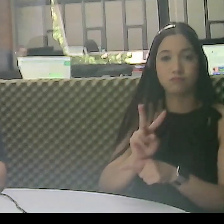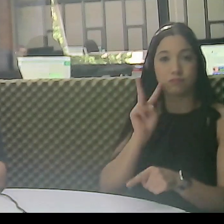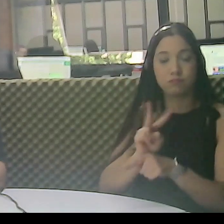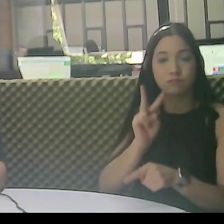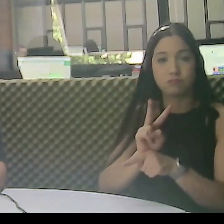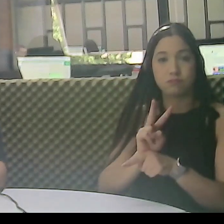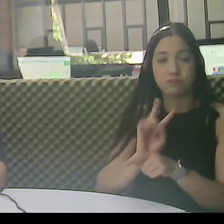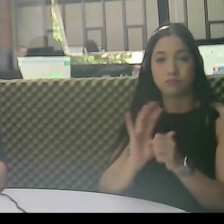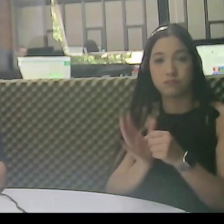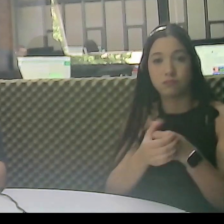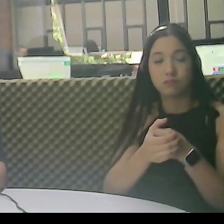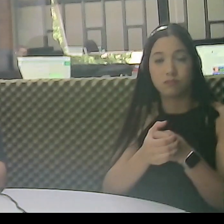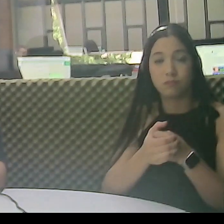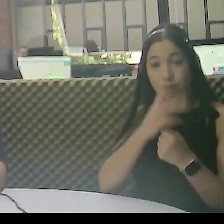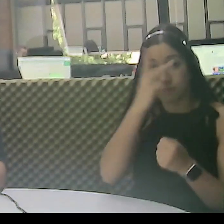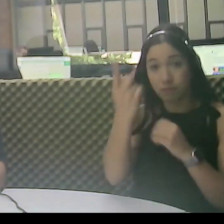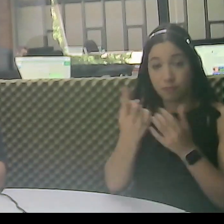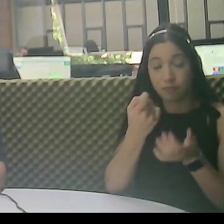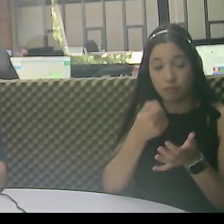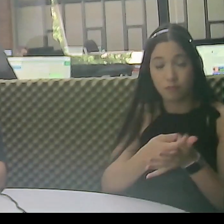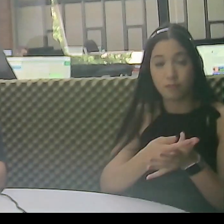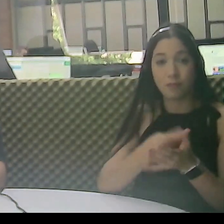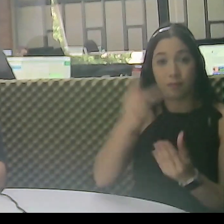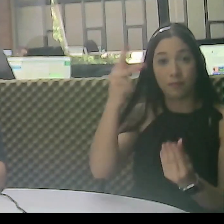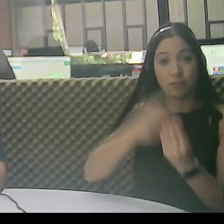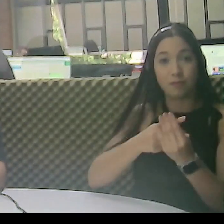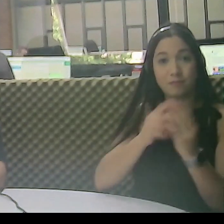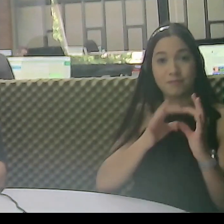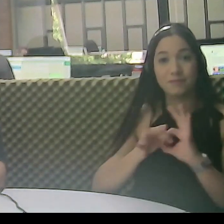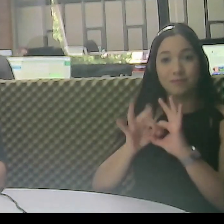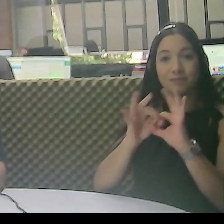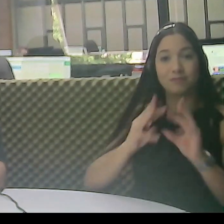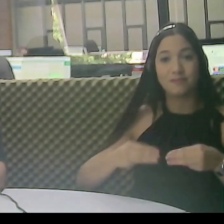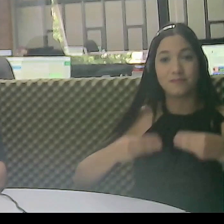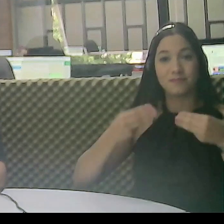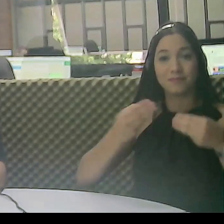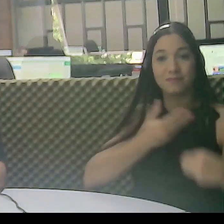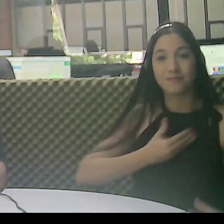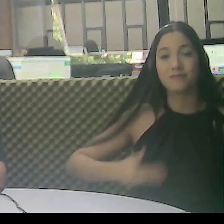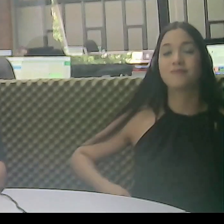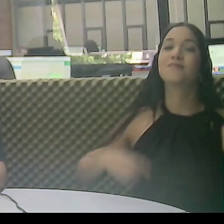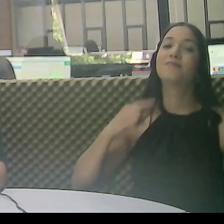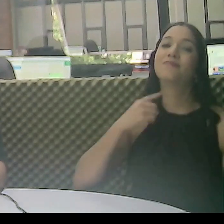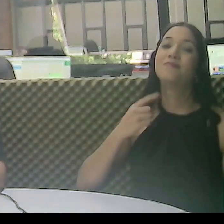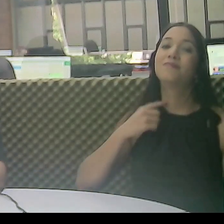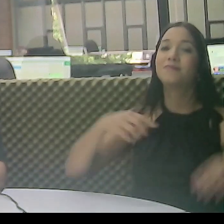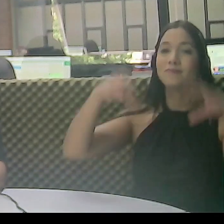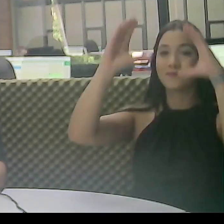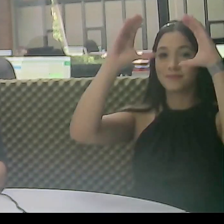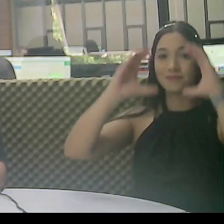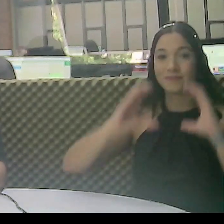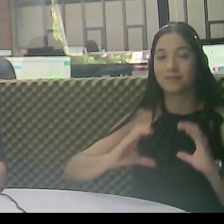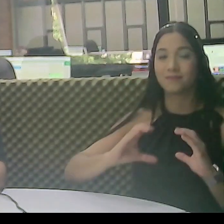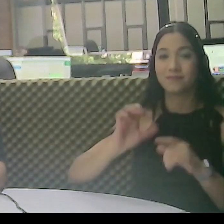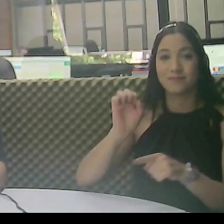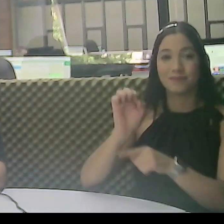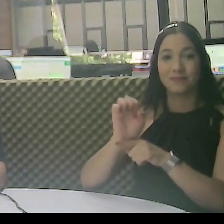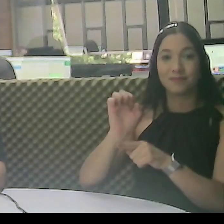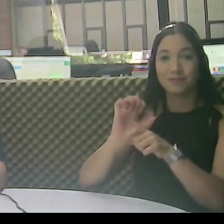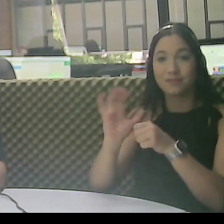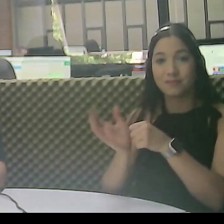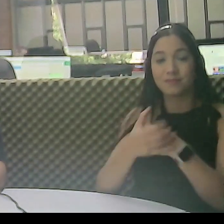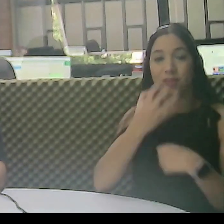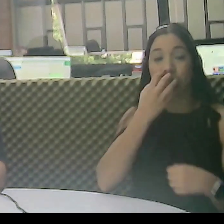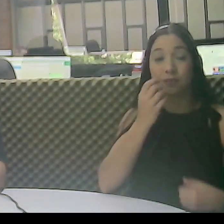Proteção e Defesa do Consumidor, o PROCON, em parceria com o Ministério Público de Minas Gerais e com a Coordenadoria Estadual de Defesa